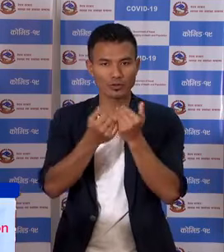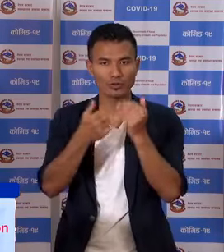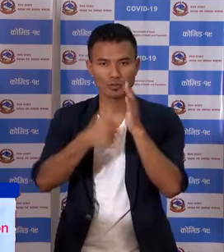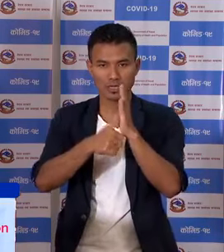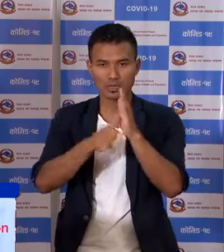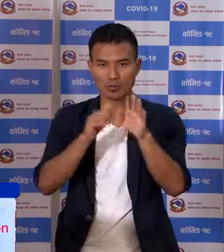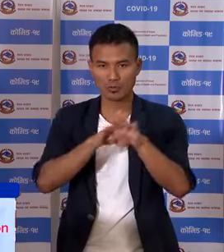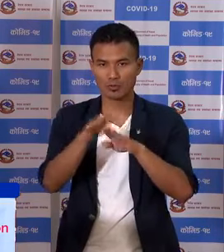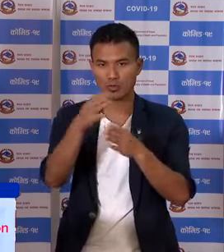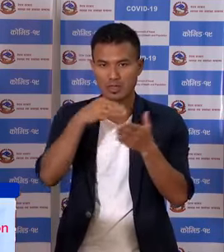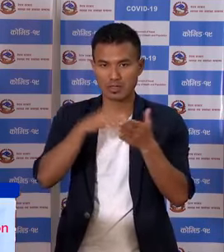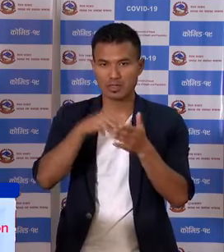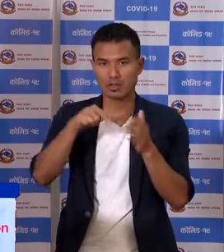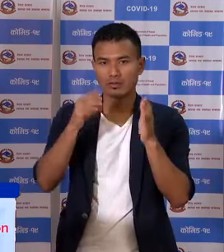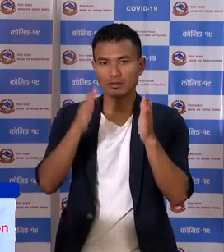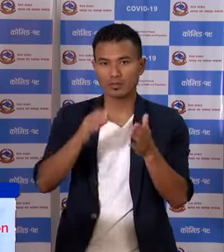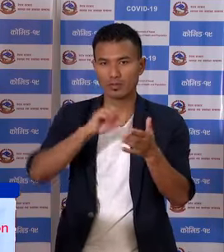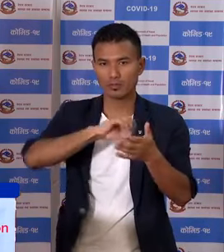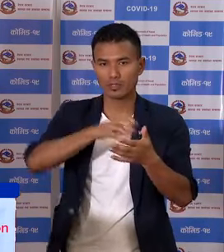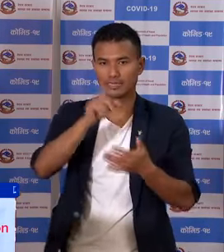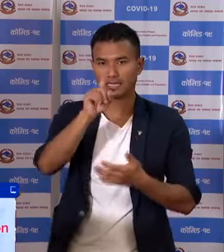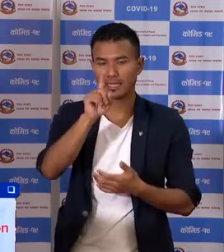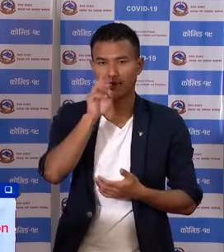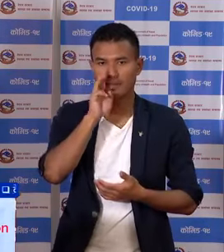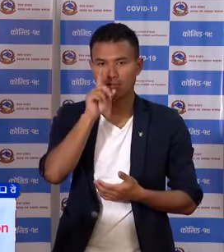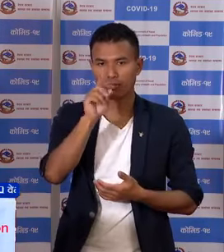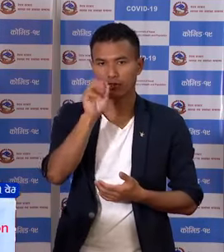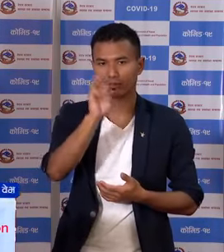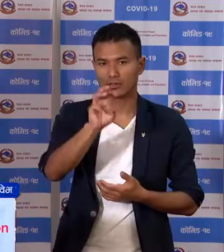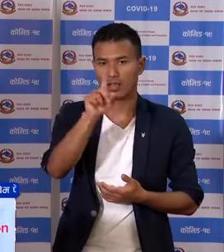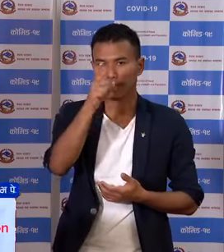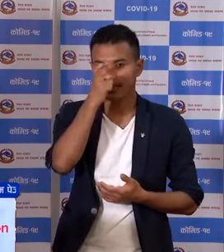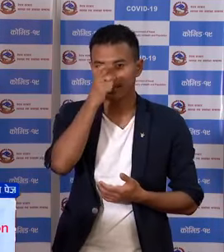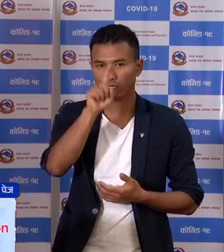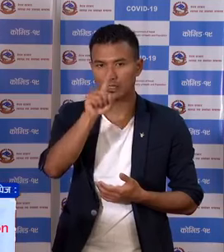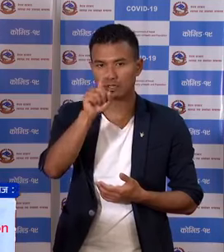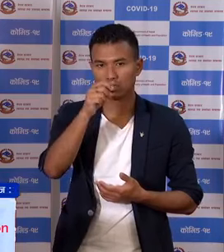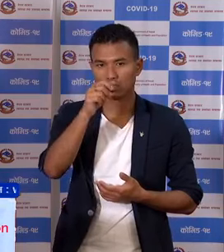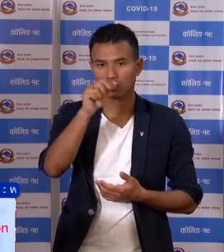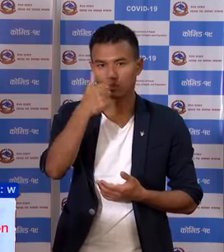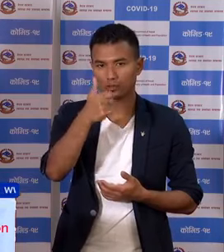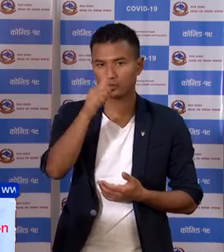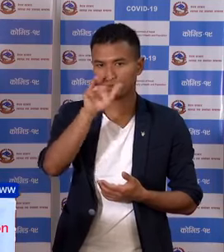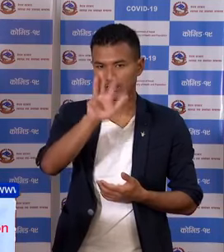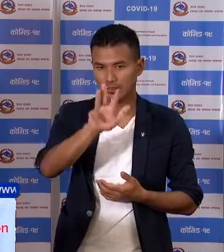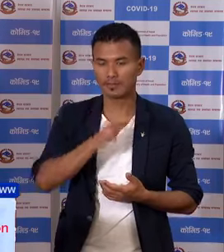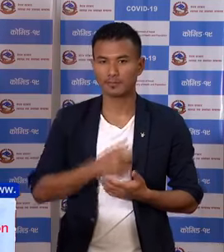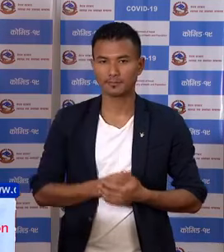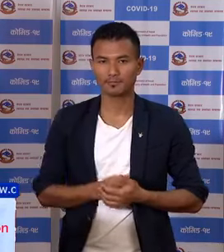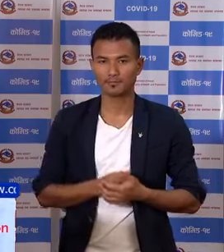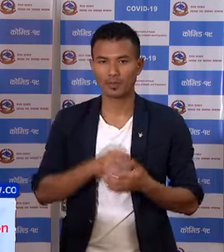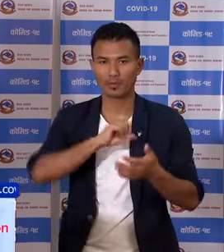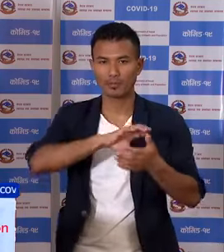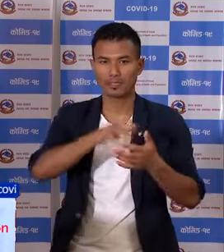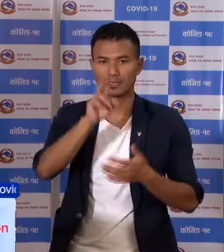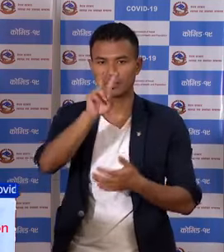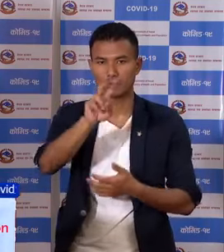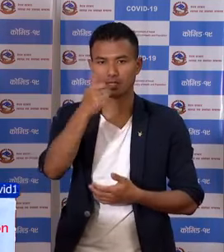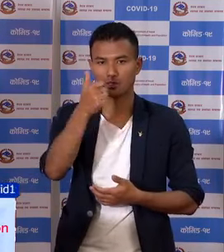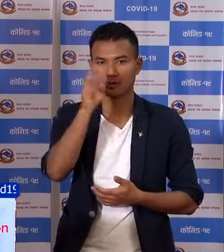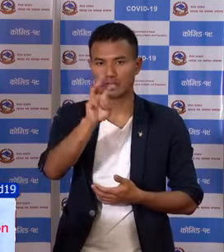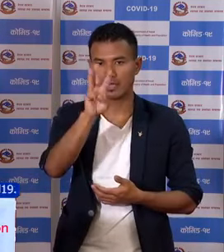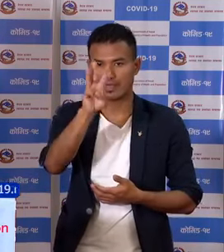परेंसलेय प्रदेश नमर दुई मां